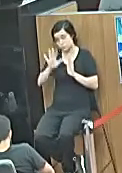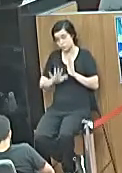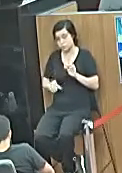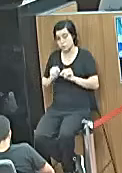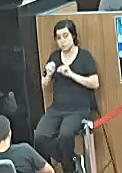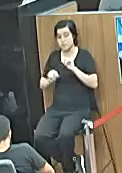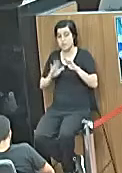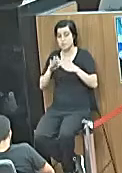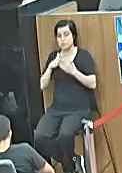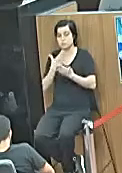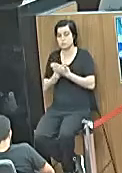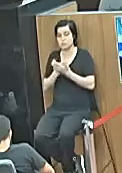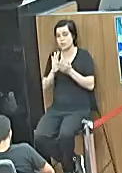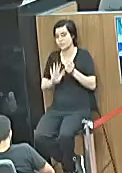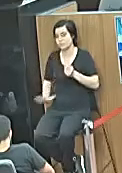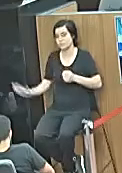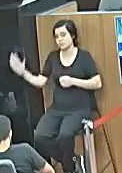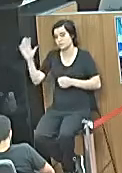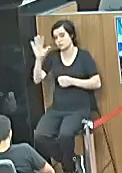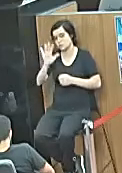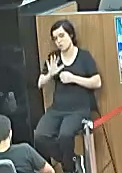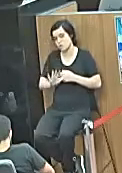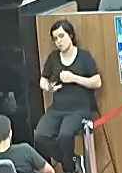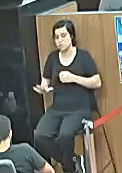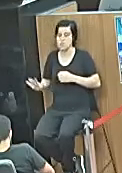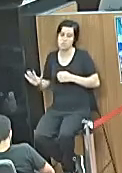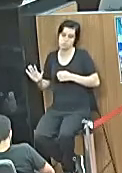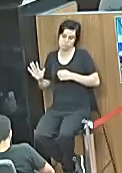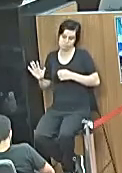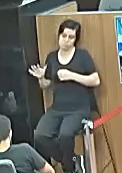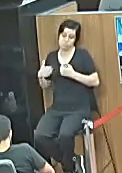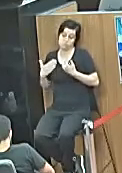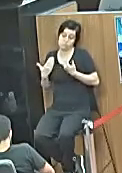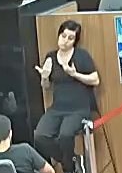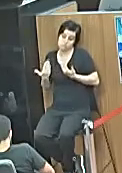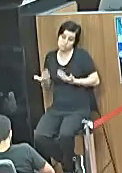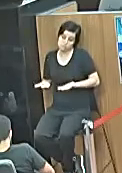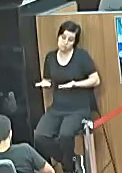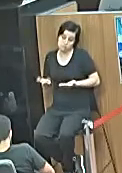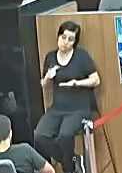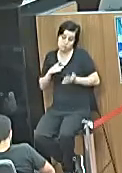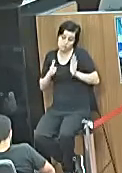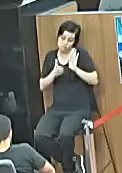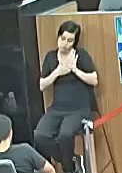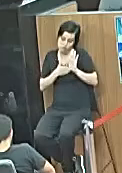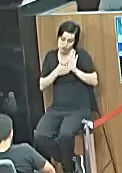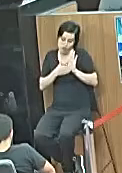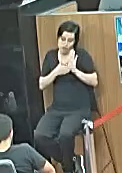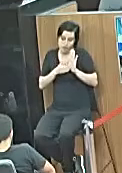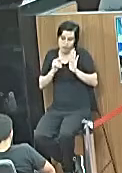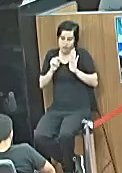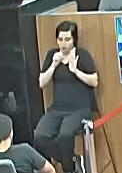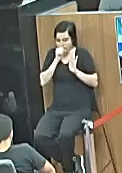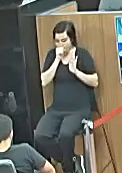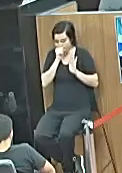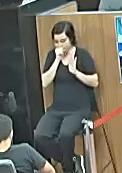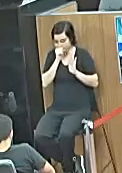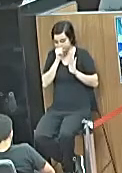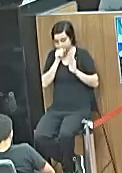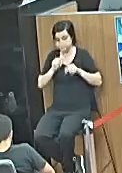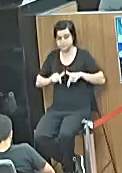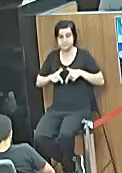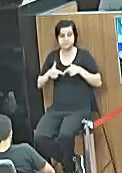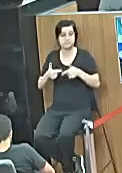nacional socioeducativo nela não está contemplada dessa forma nela a proposta enviada à como uma ação genérica para